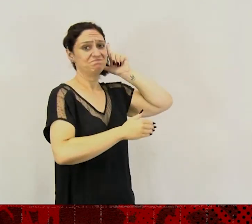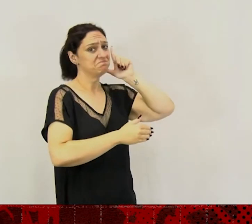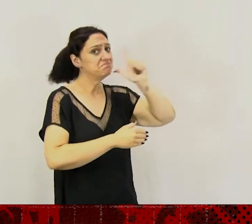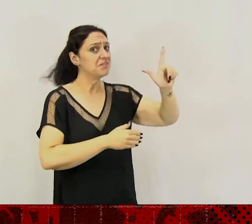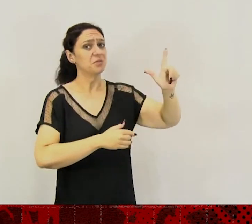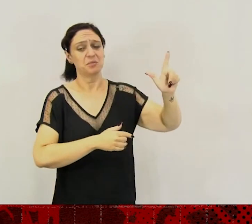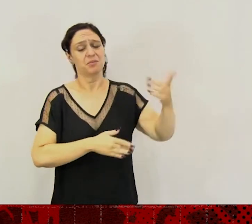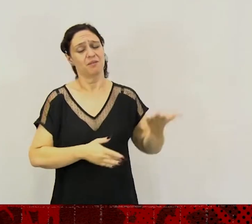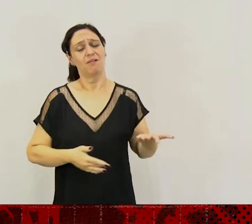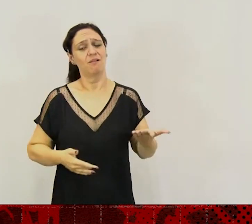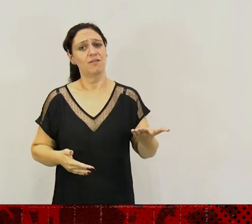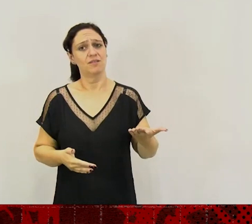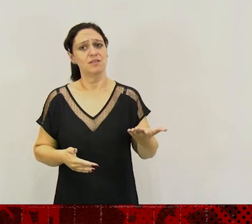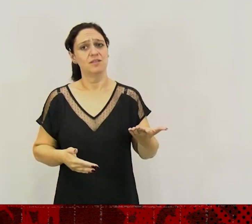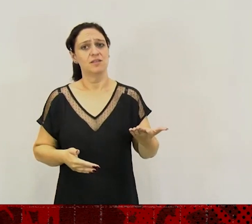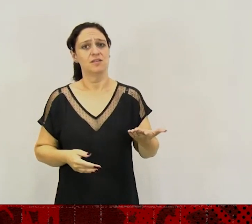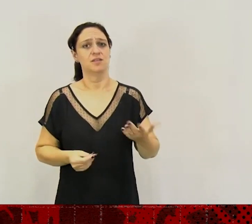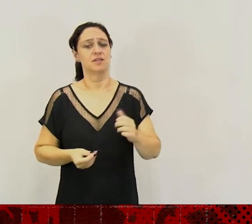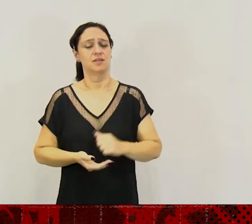fôssemos obedientes.